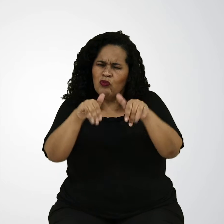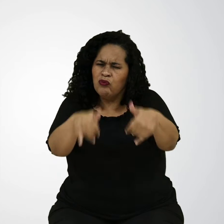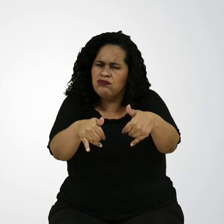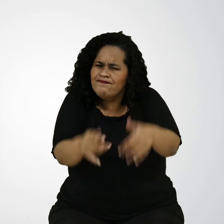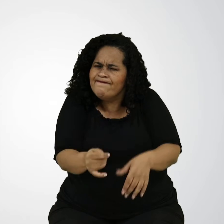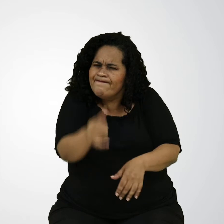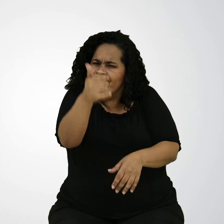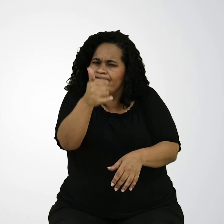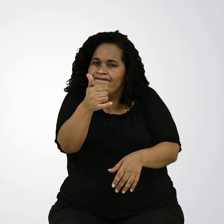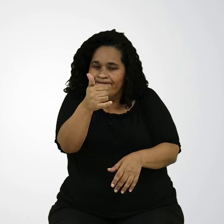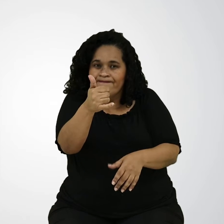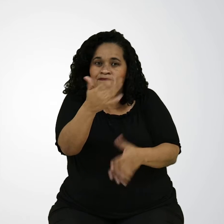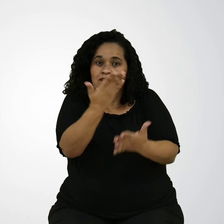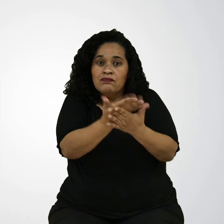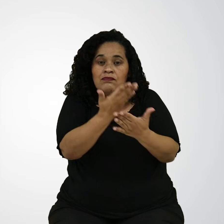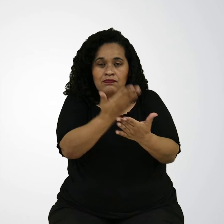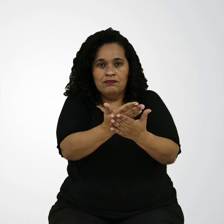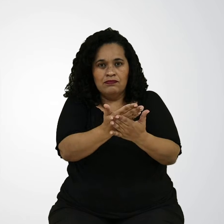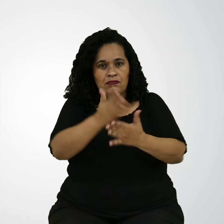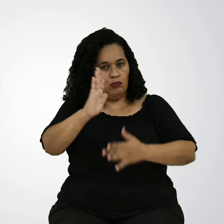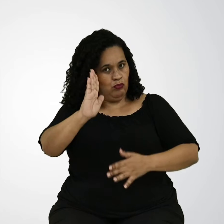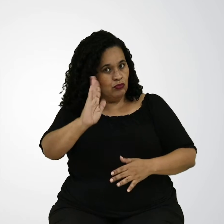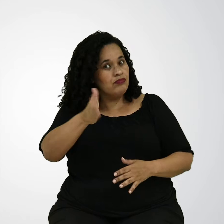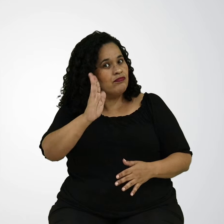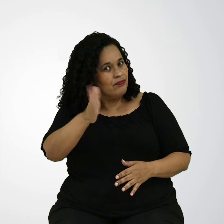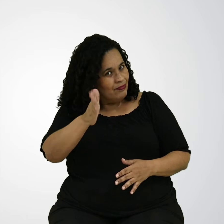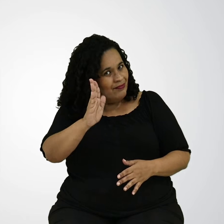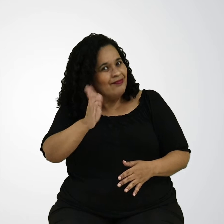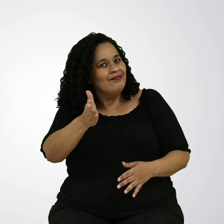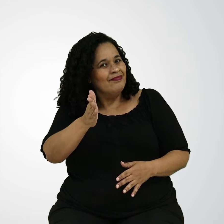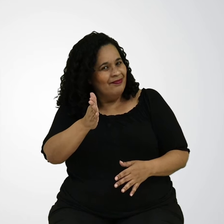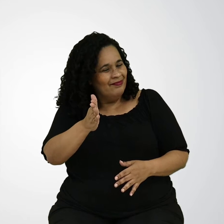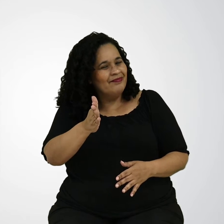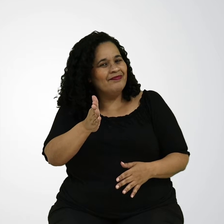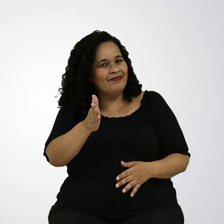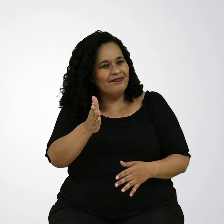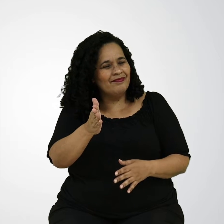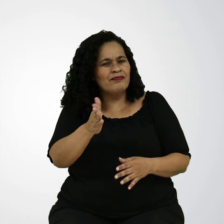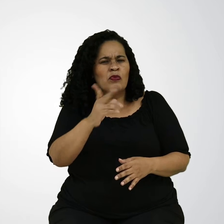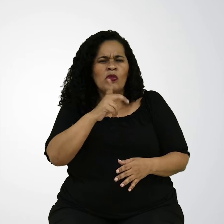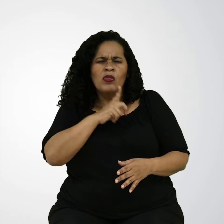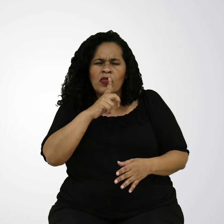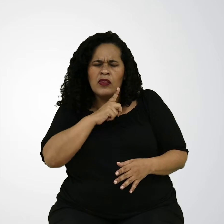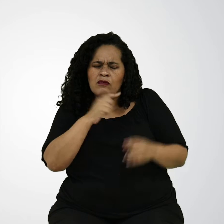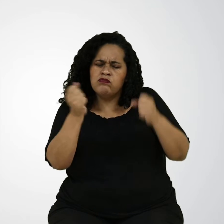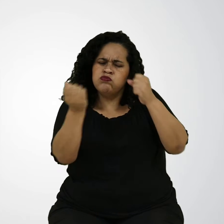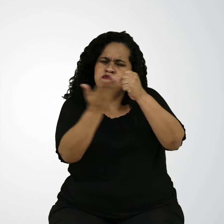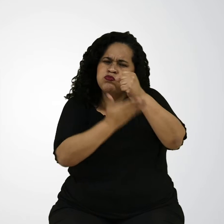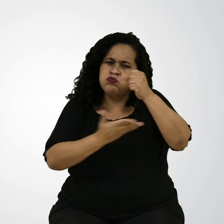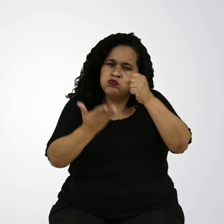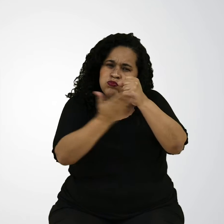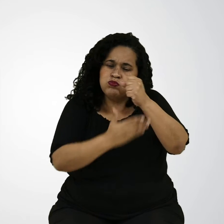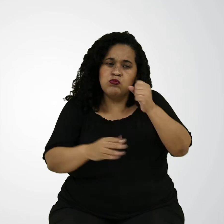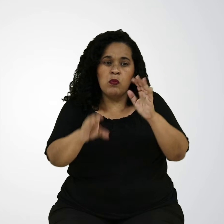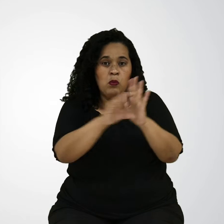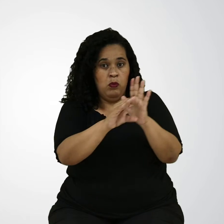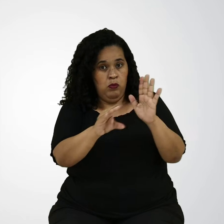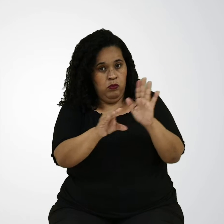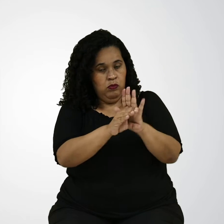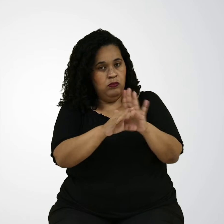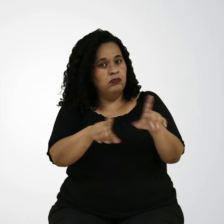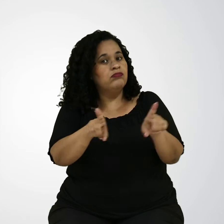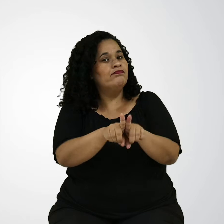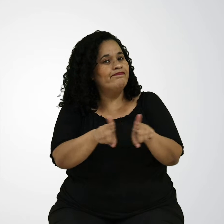né? Hoje é a penúltima lição dessa série que está baseada em Colossenses e